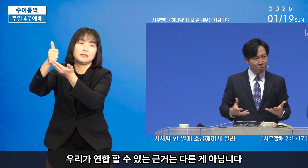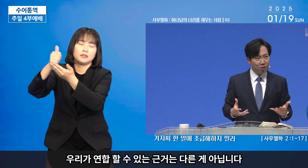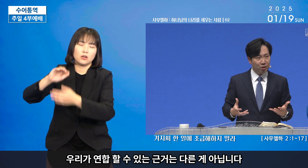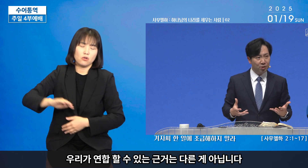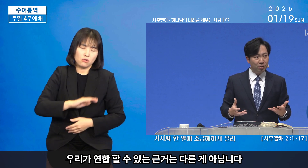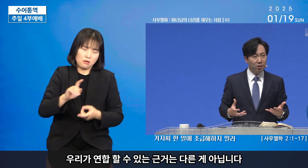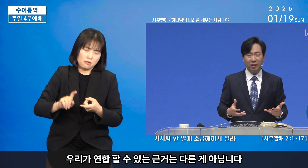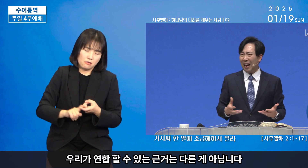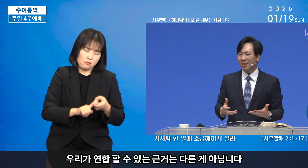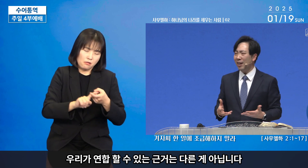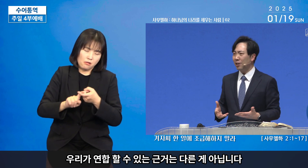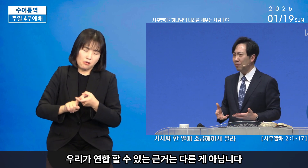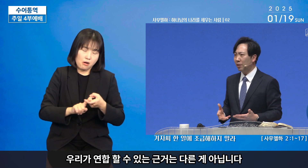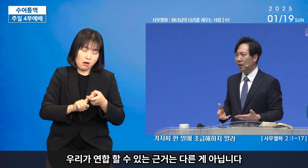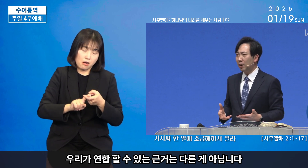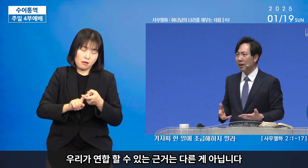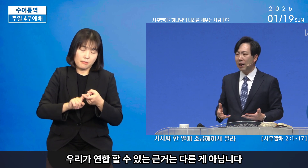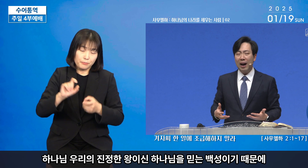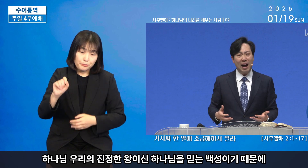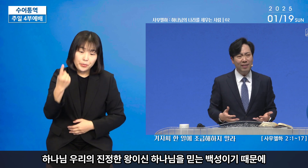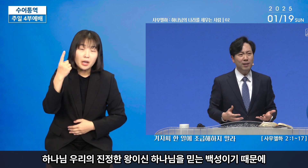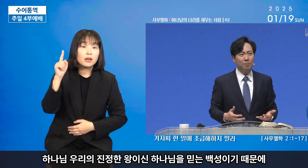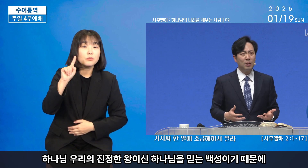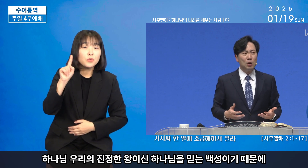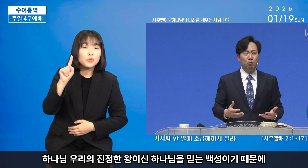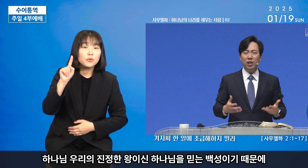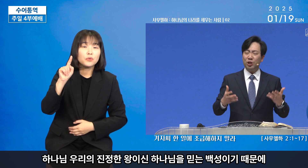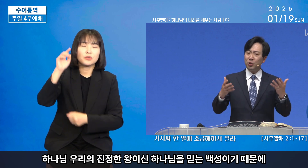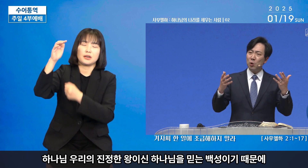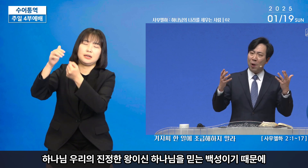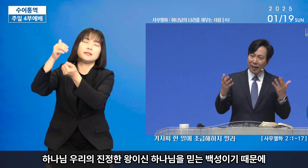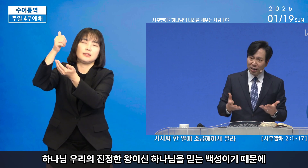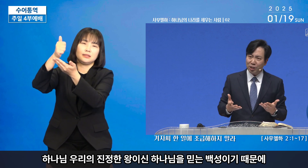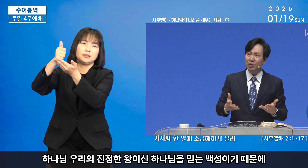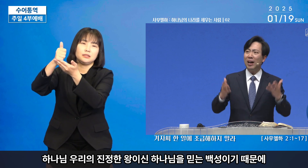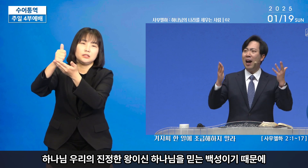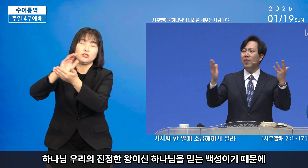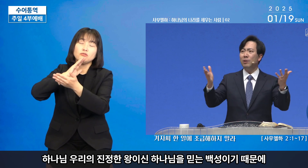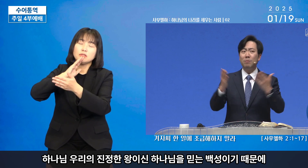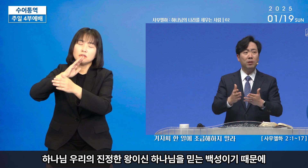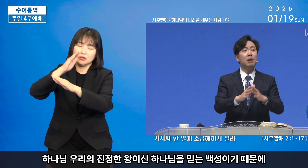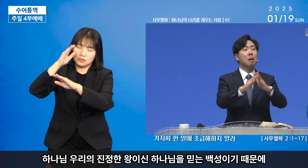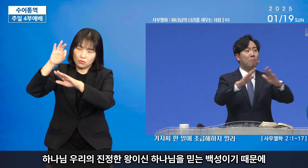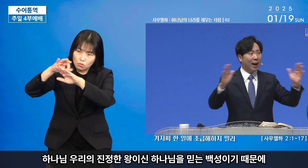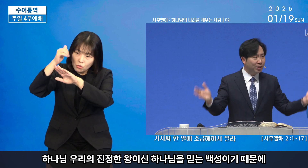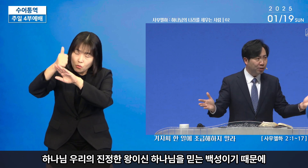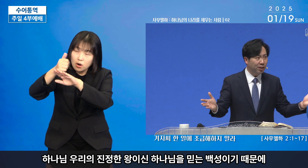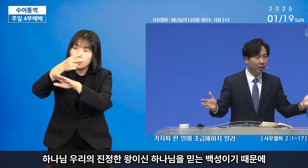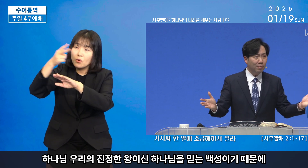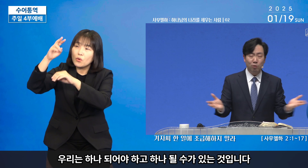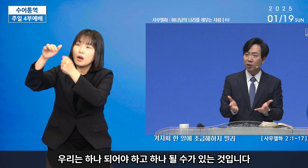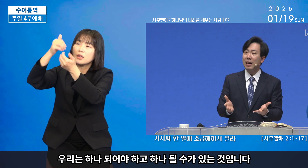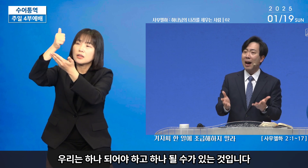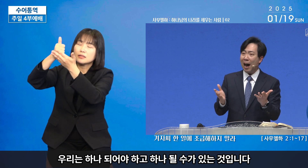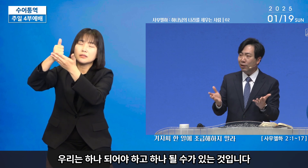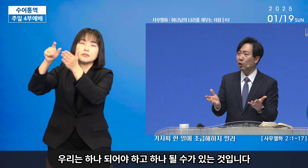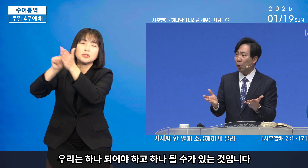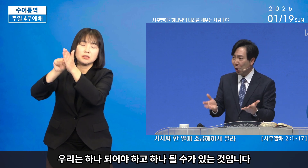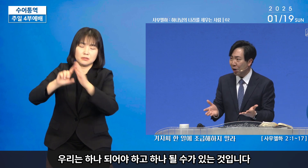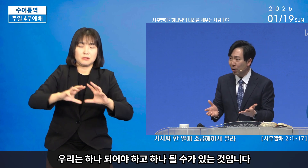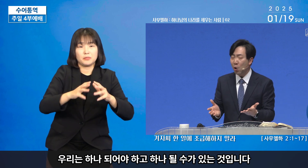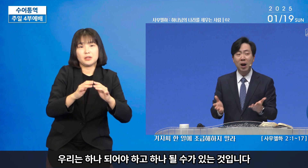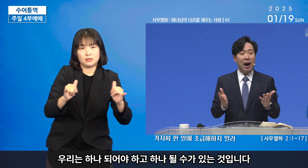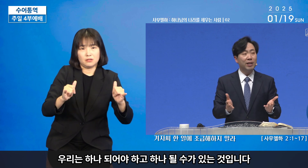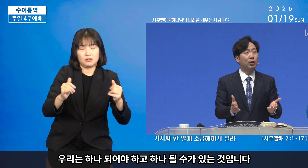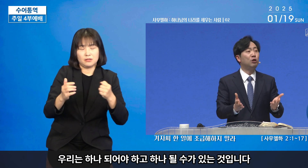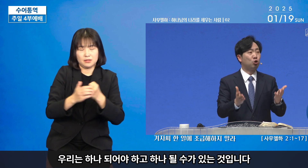연합할 수 있는 근거는 다른 게 아닙니다. 하나님, 우리의 진정한 왕이신 하나님을 믿는 백성이기 때문에 우리는 하나